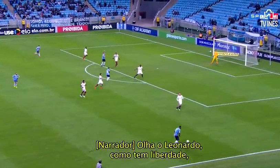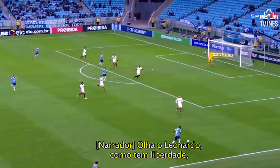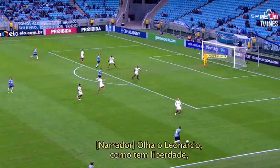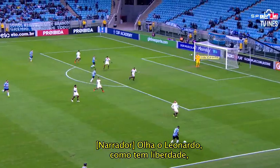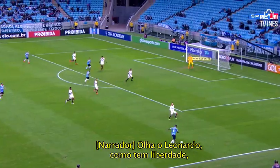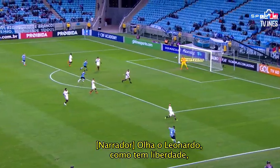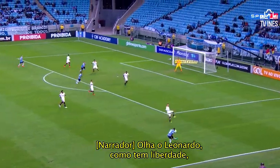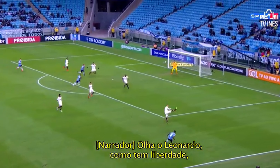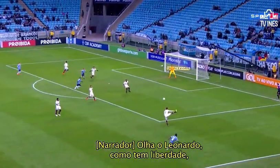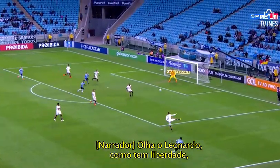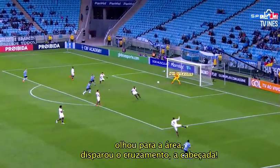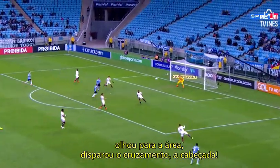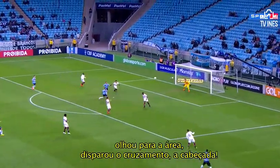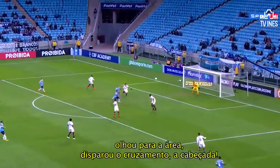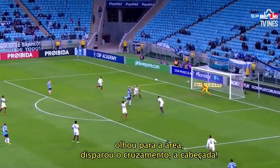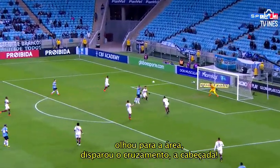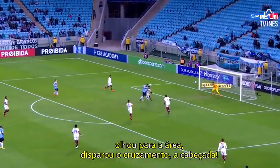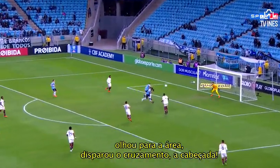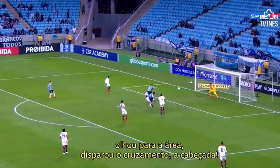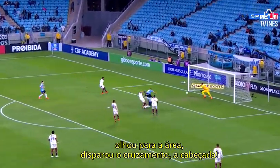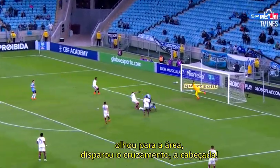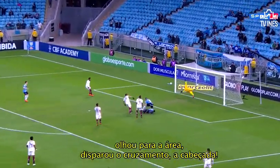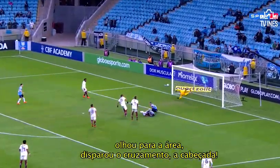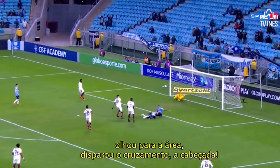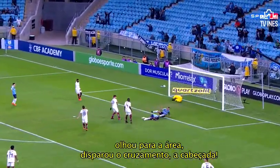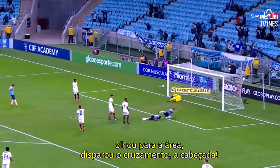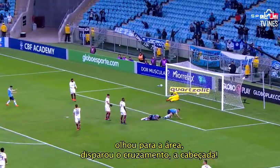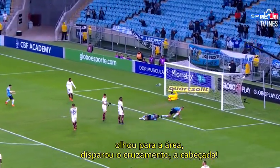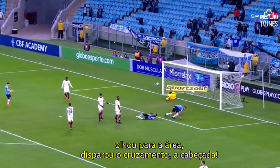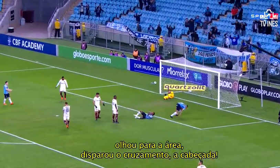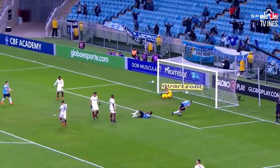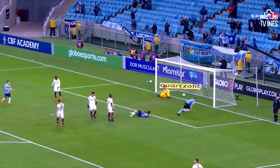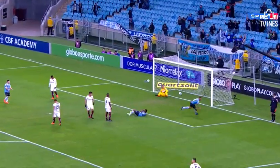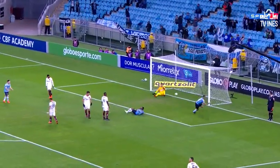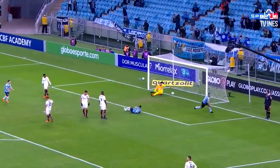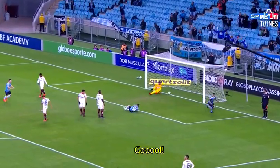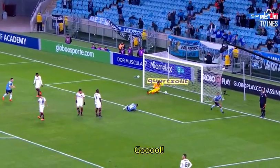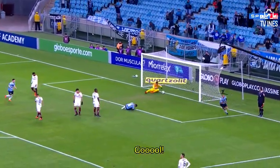Olha o Leonardo como tem liberdade, olhou para a área, disparou, cruzamento, a cabeçada!